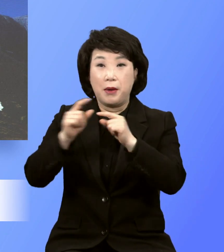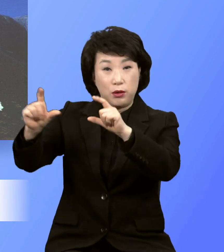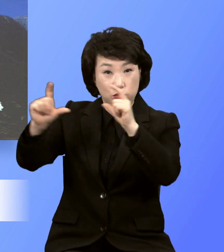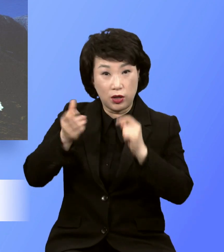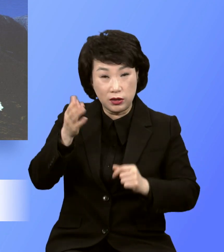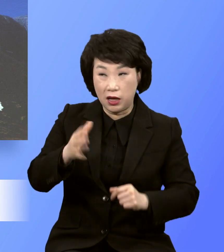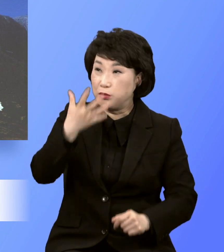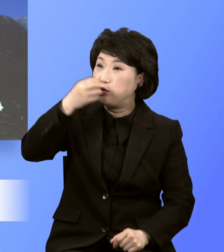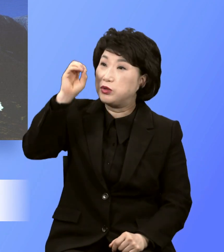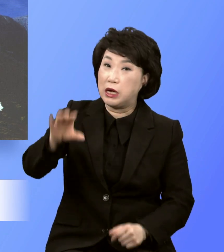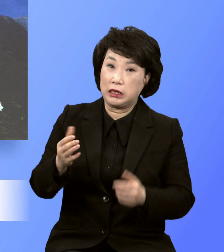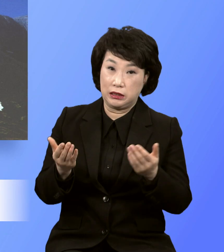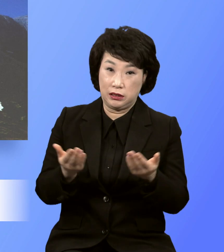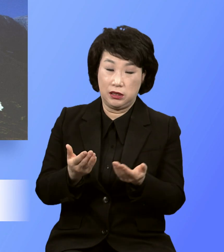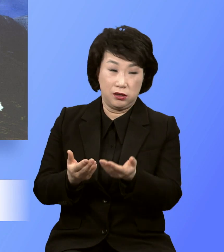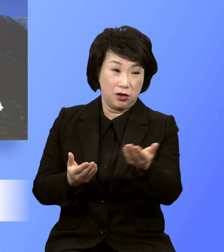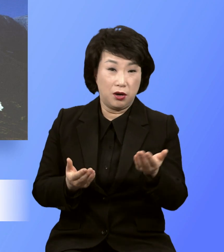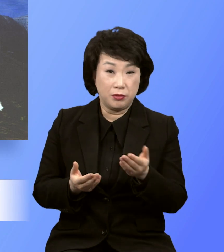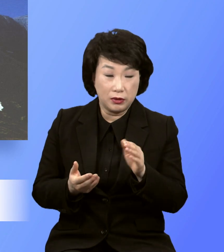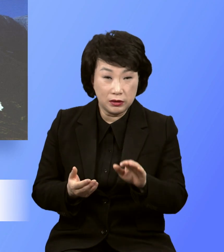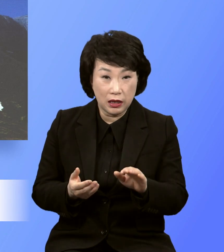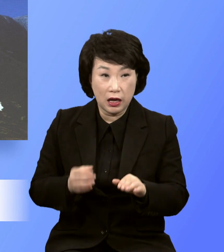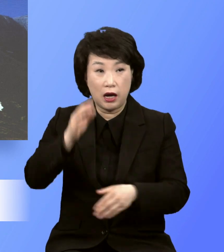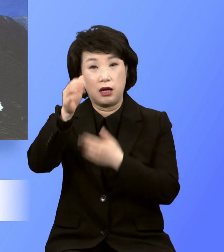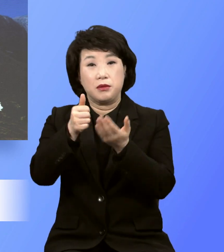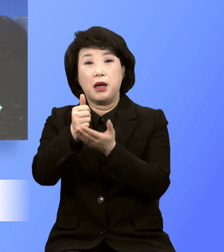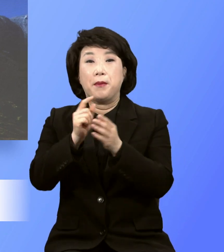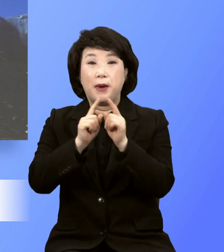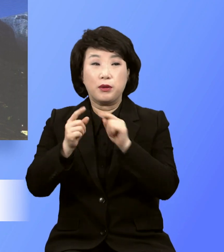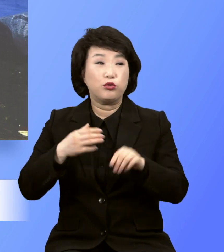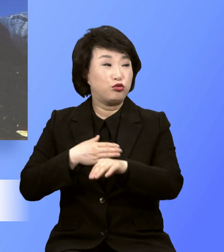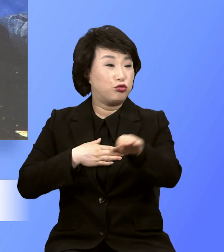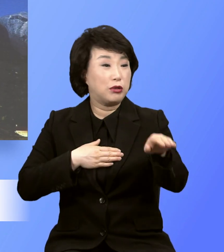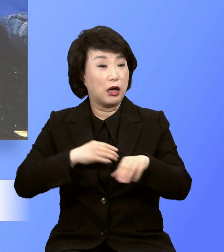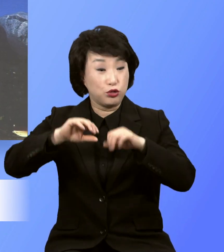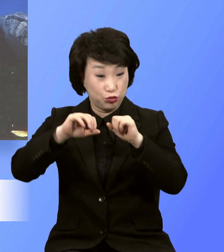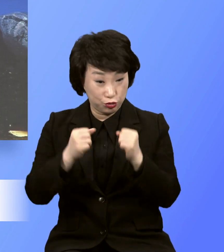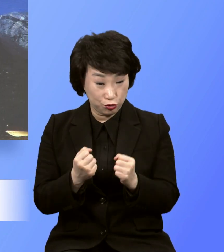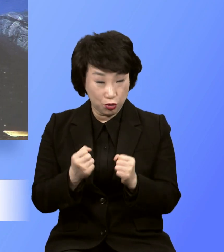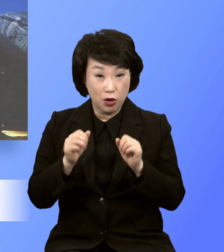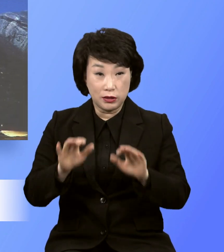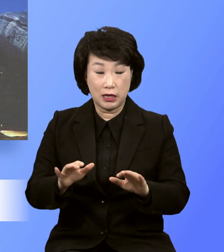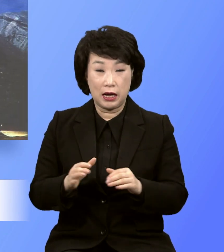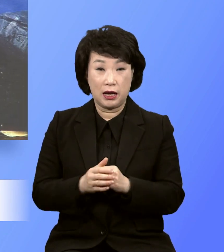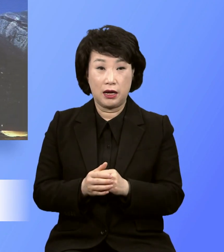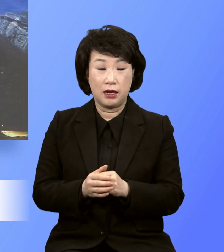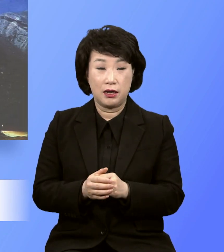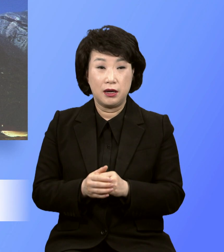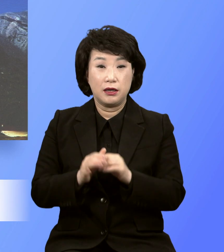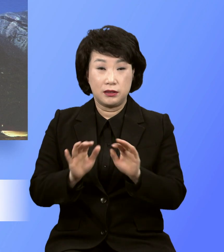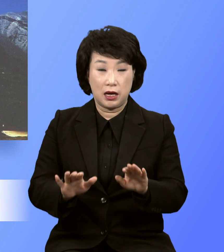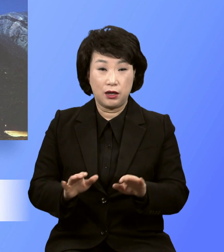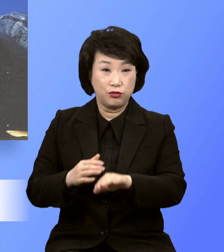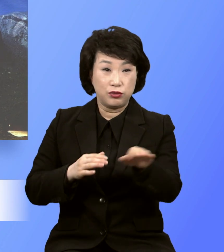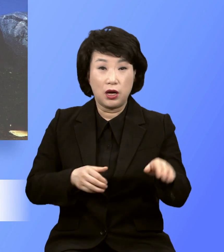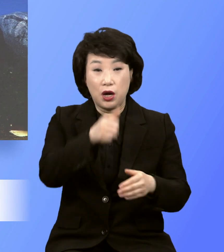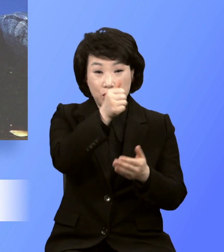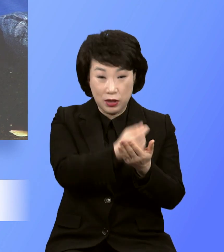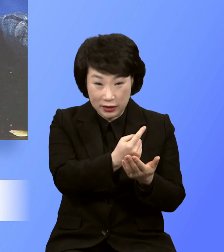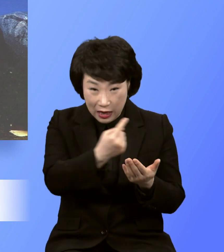말씀하셨으나 무시하는 것이요 그러나 하나님 말씀은 우리가 순종해서 해를